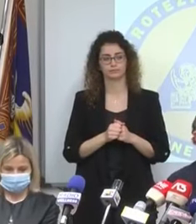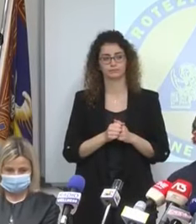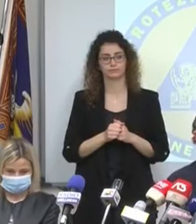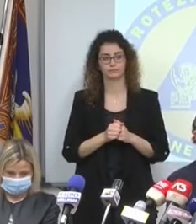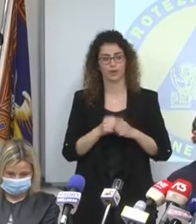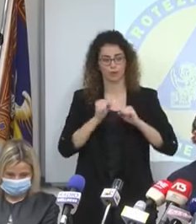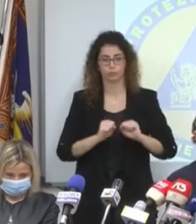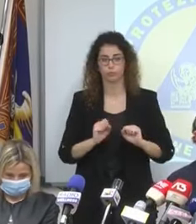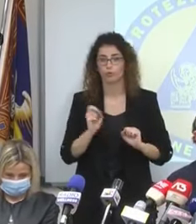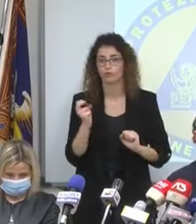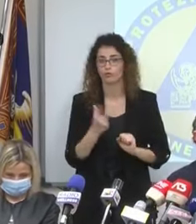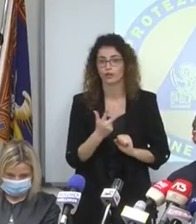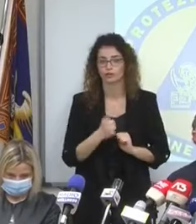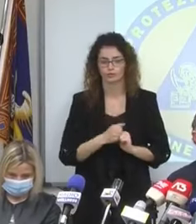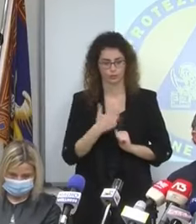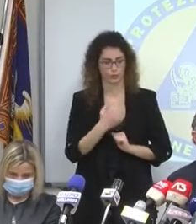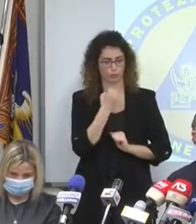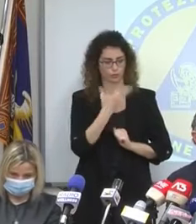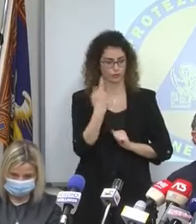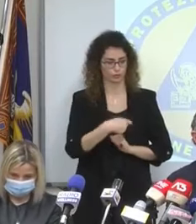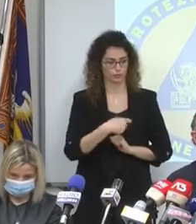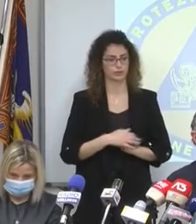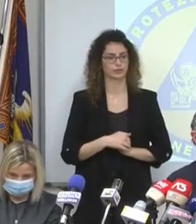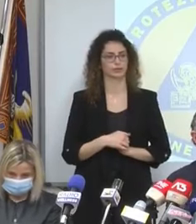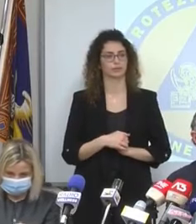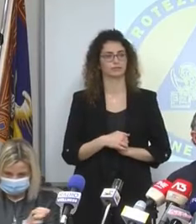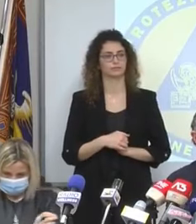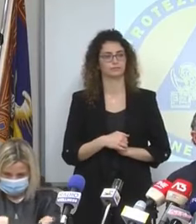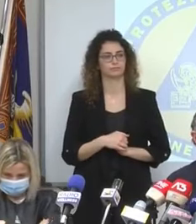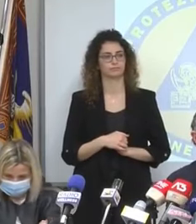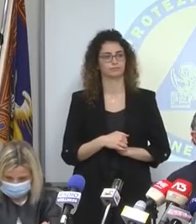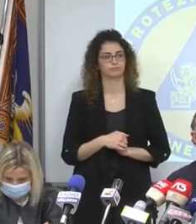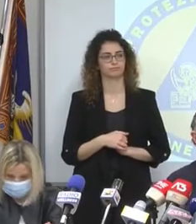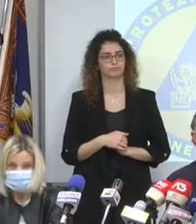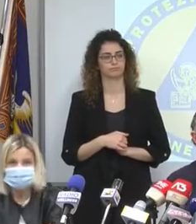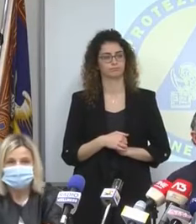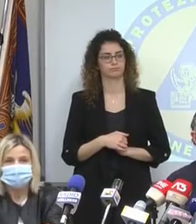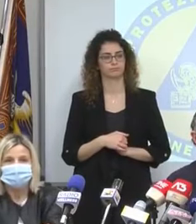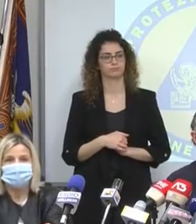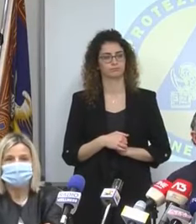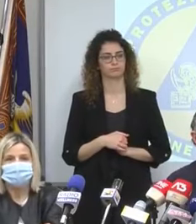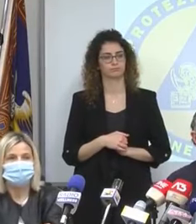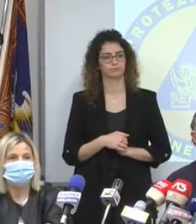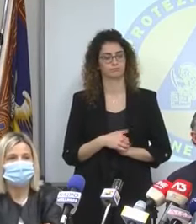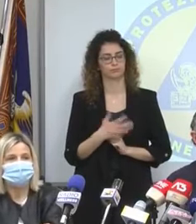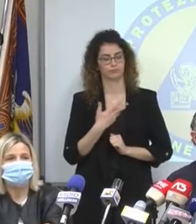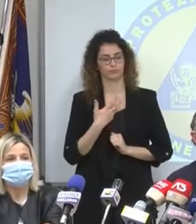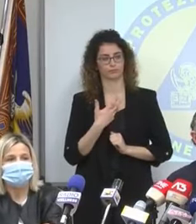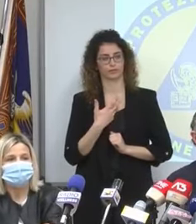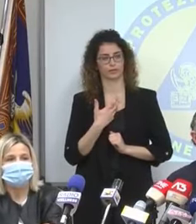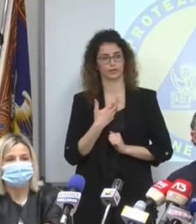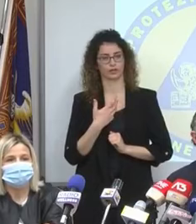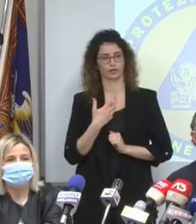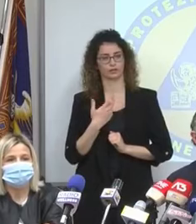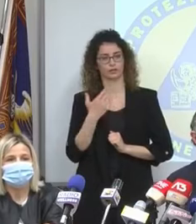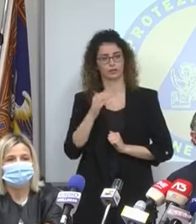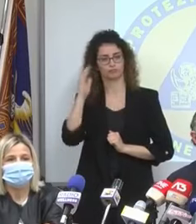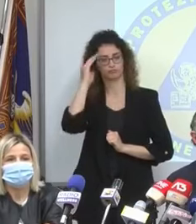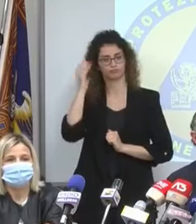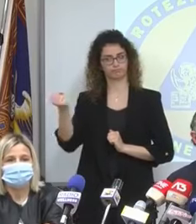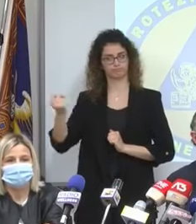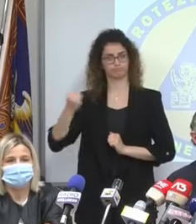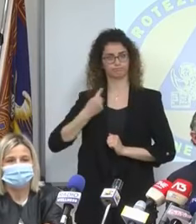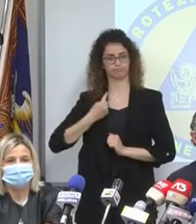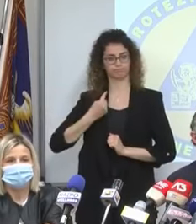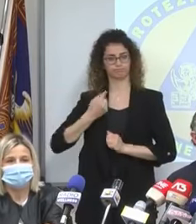Prego. Lasciamo far veloci, ragazzi. Sì, buongiorno Presidente. Le sottopongo un caso che ci ha segnalato una nostra